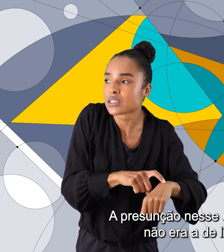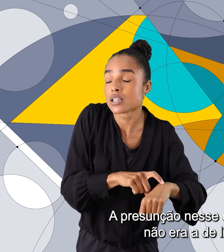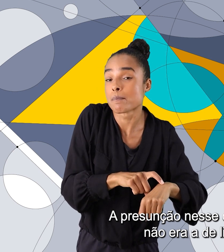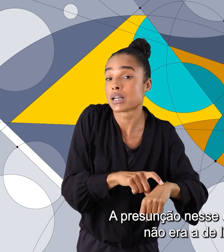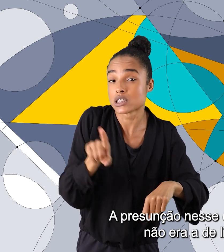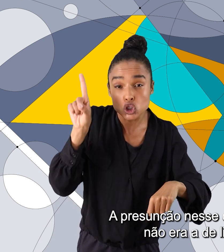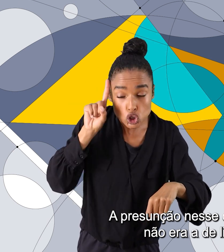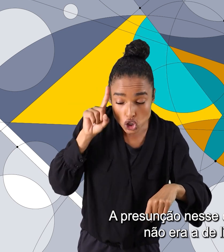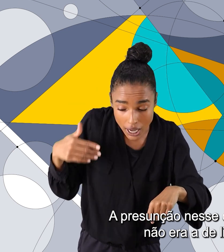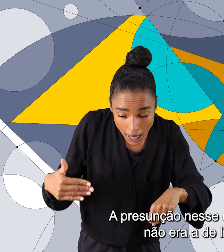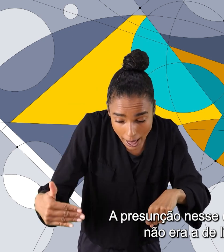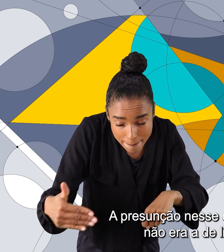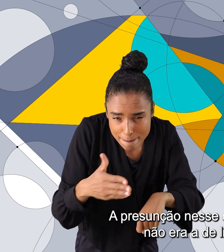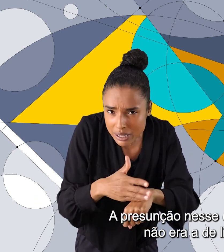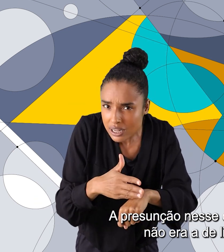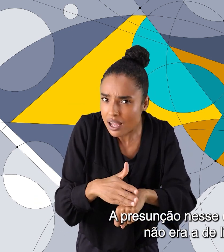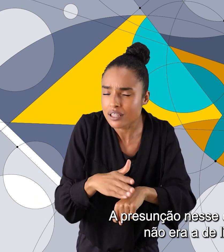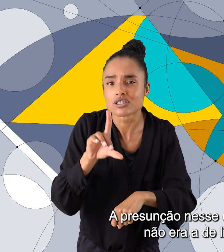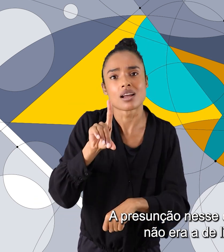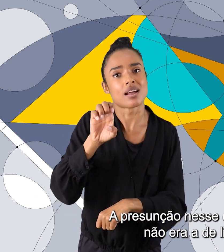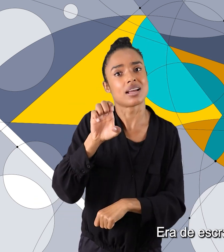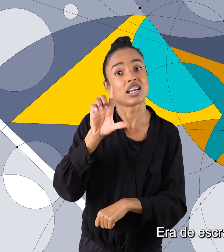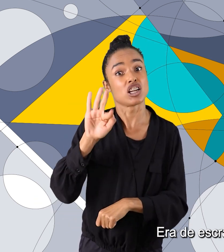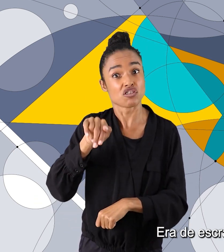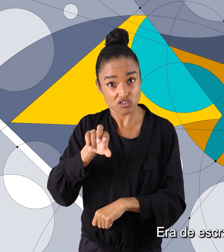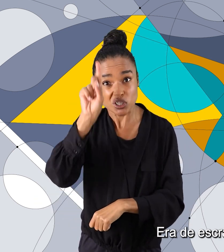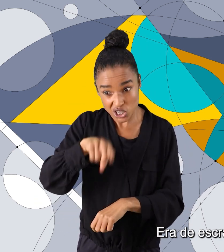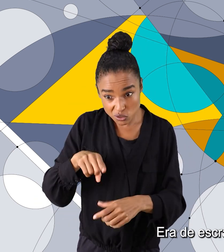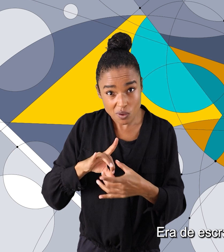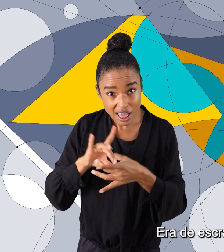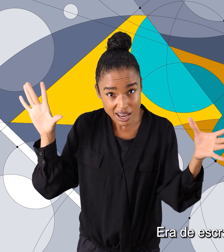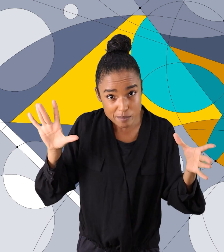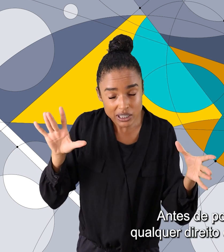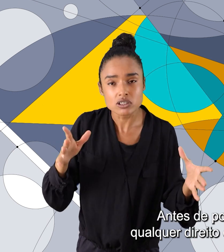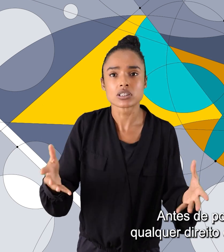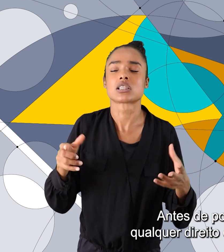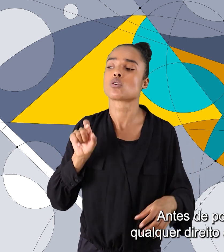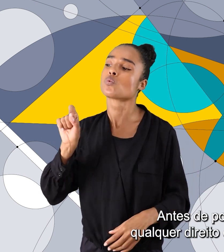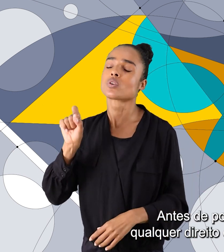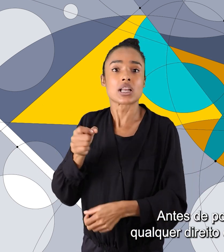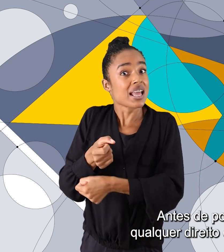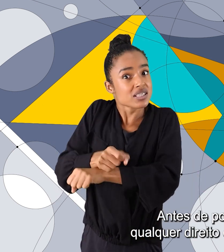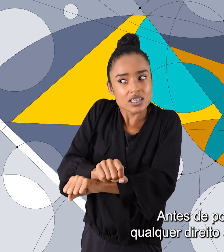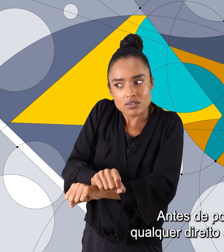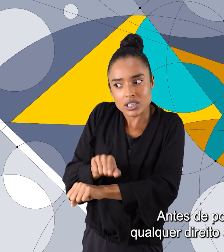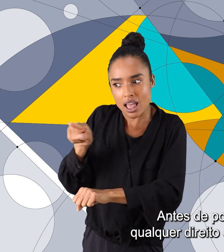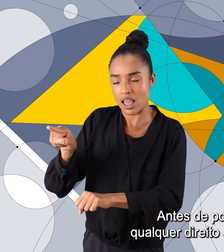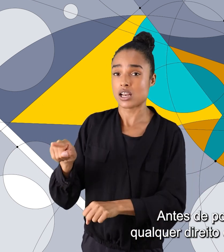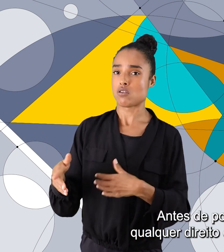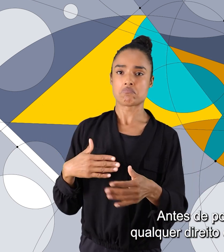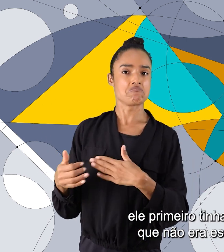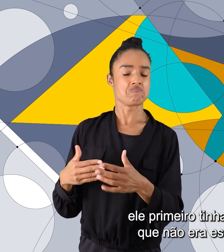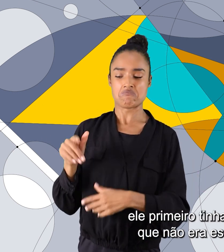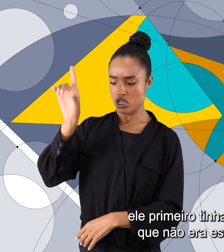nesse caso do Delfino, não era de liberdade. Era de escravidão. Antes de poder ter qualquer direito de